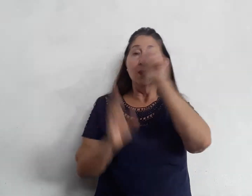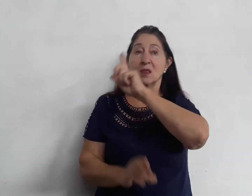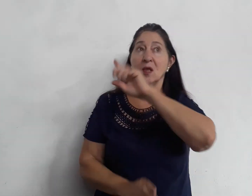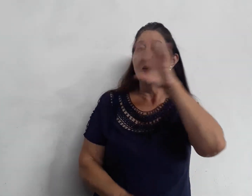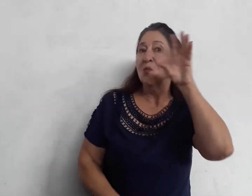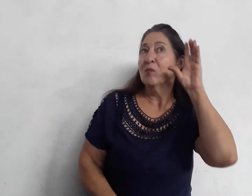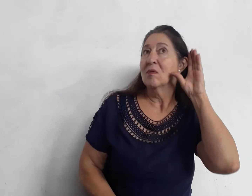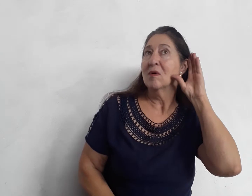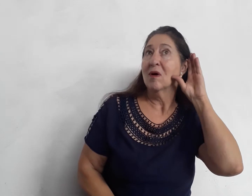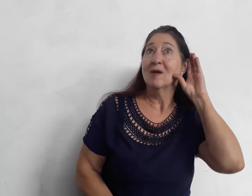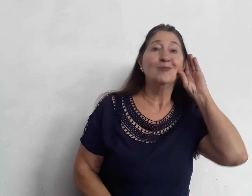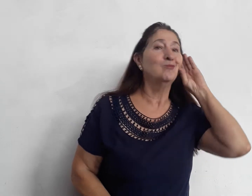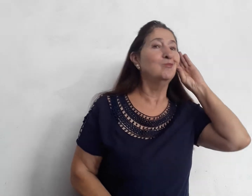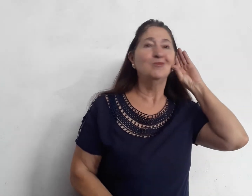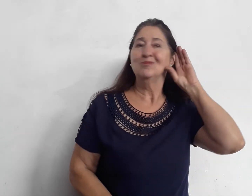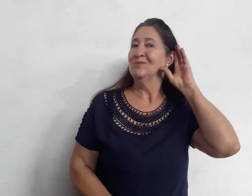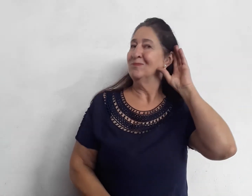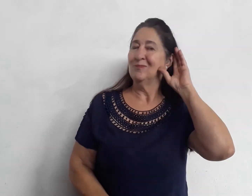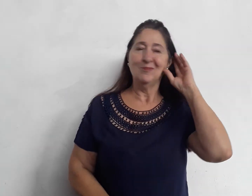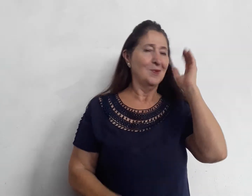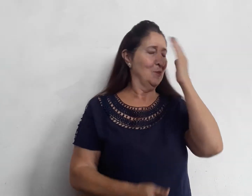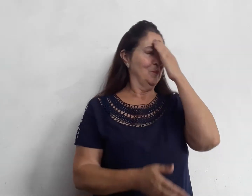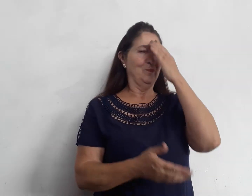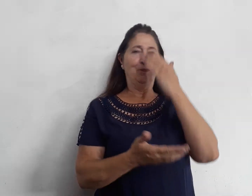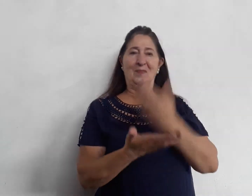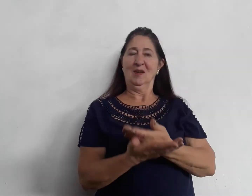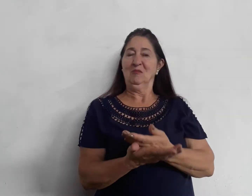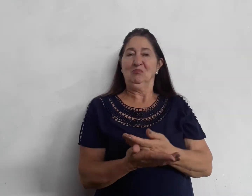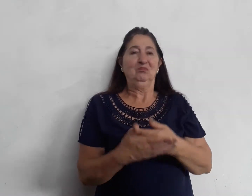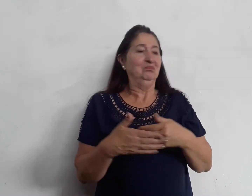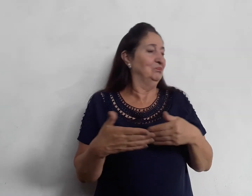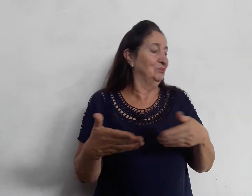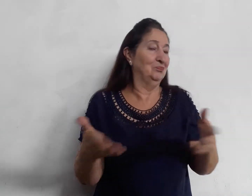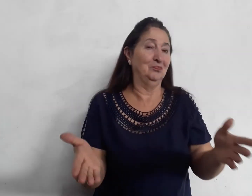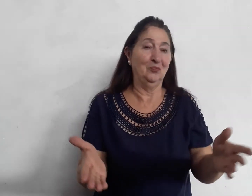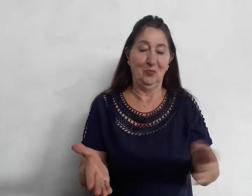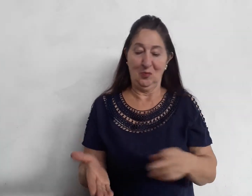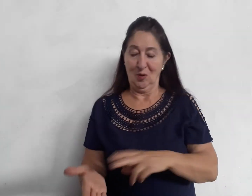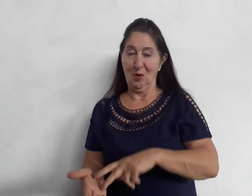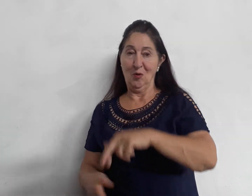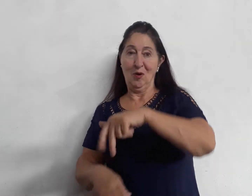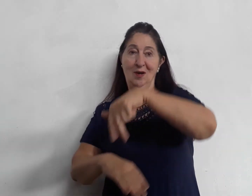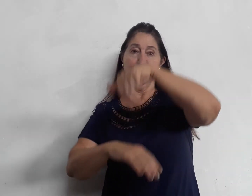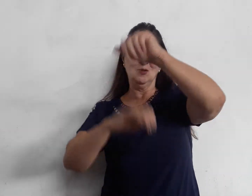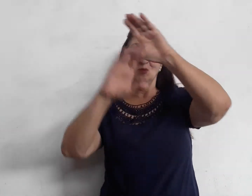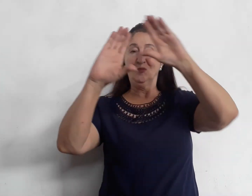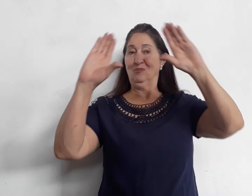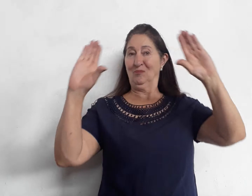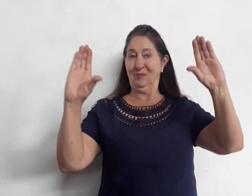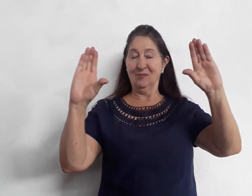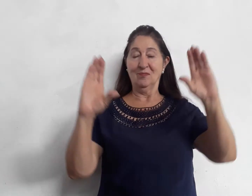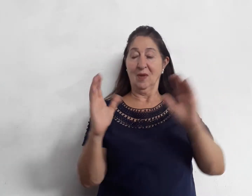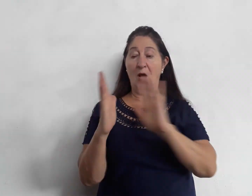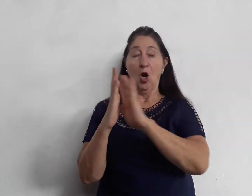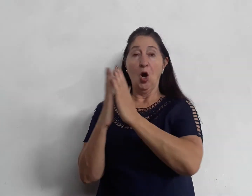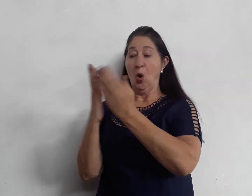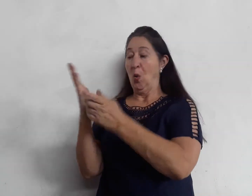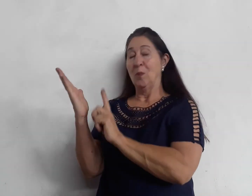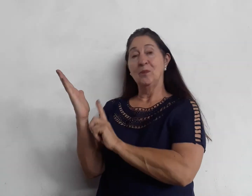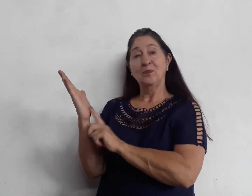não acreditarão, mesmo que alguém ressuscite dos mortos. Palavra da